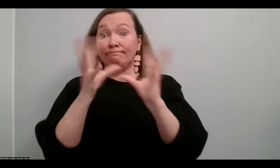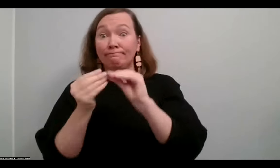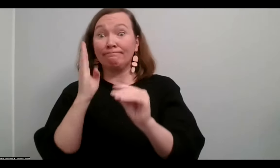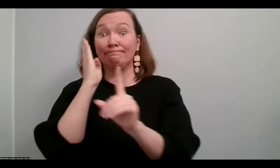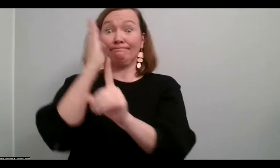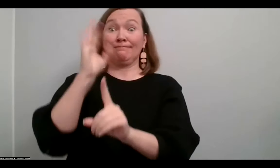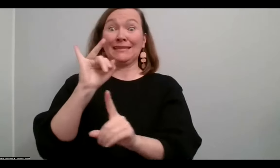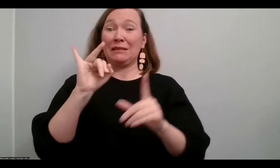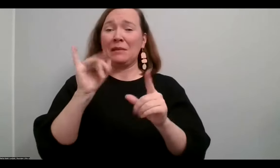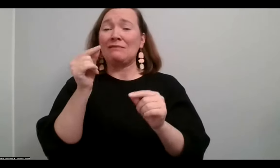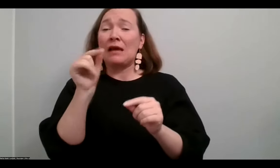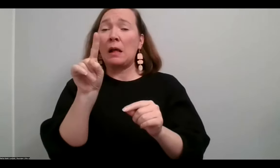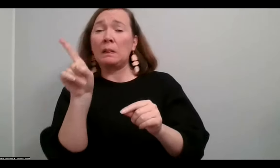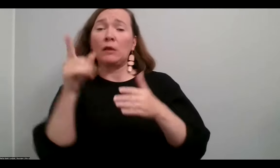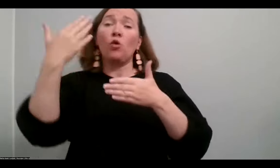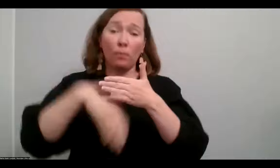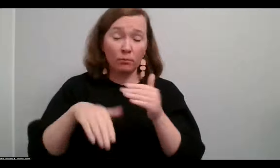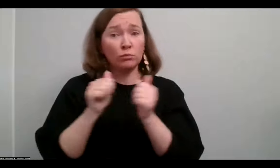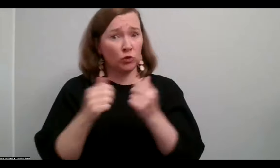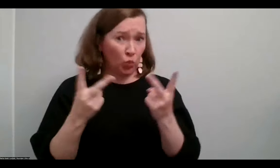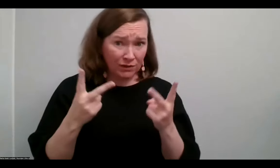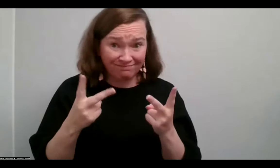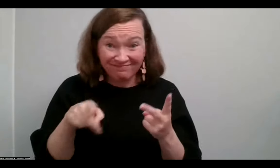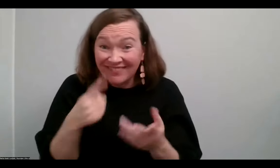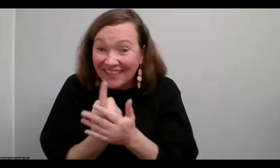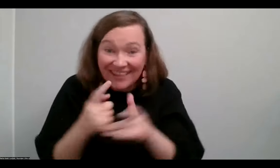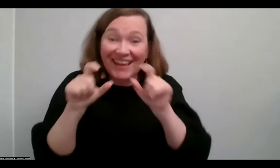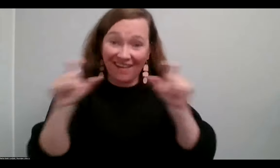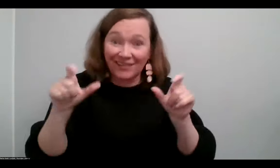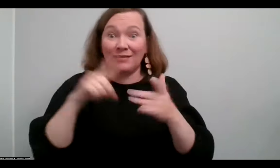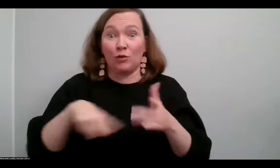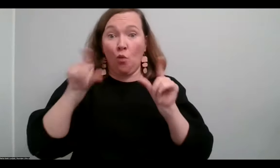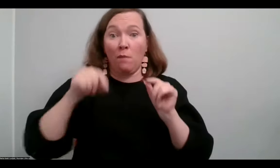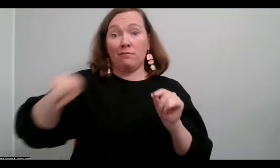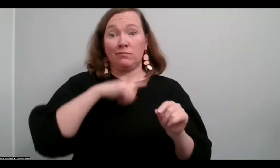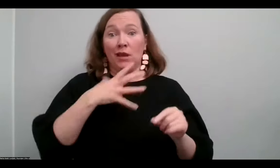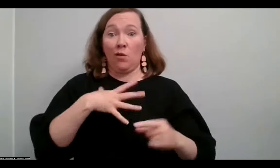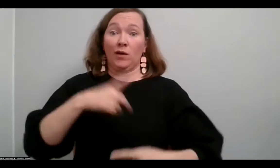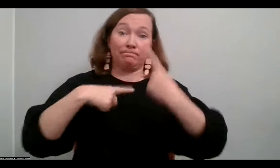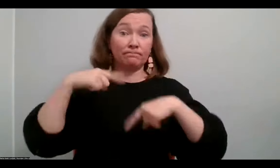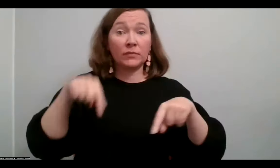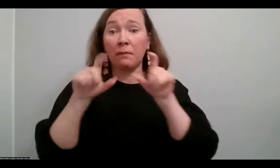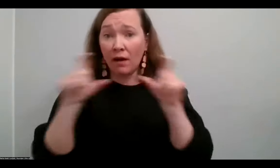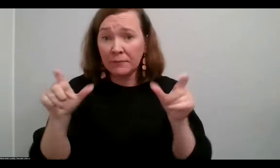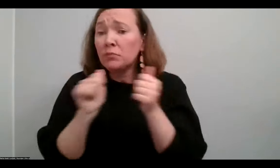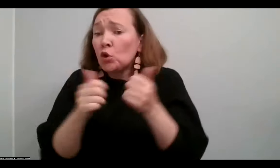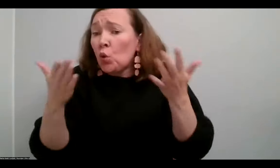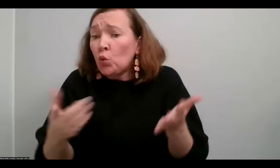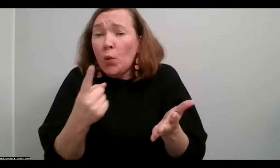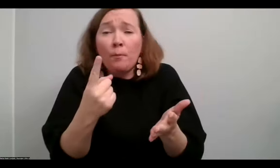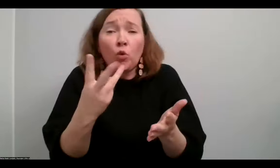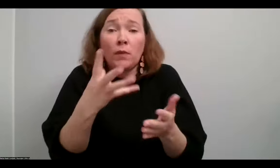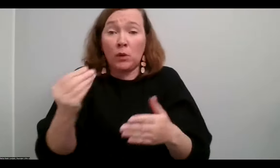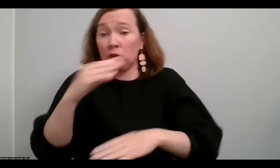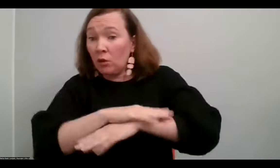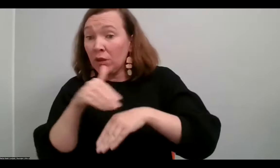eli yritetään nyt sitten pikkasen yli 7 venyttää tätä, koska nämä on tärkeitä aiheita ja tämä